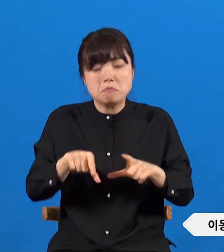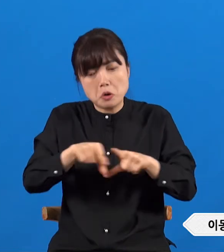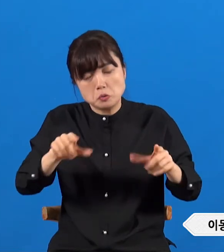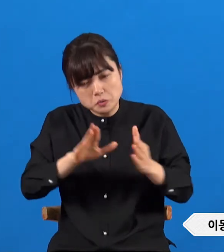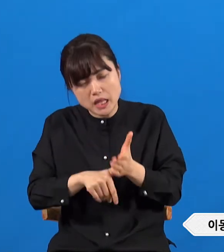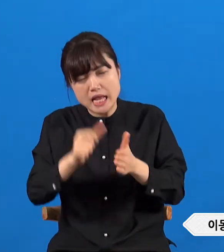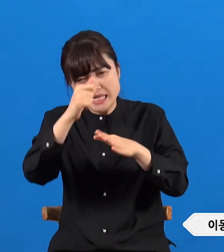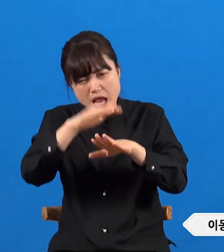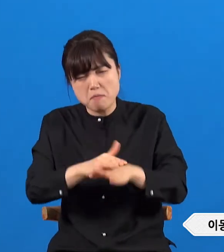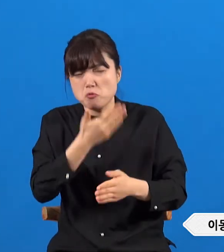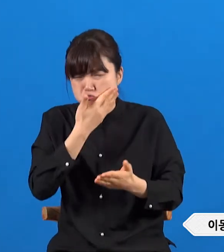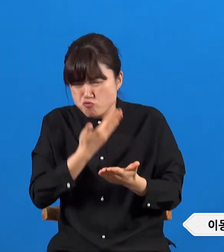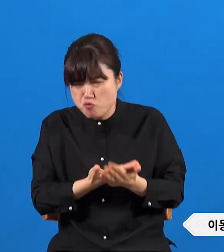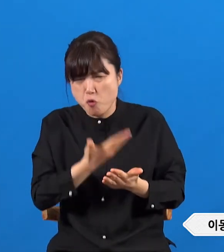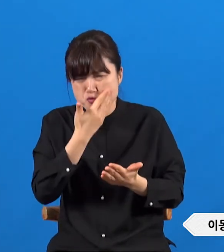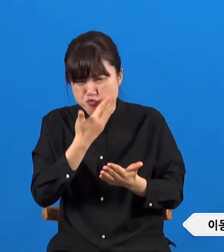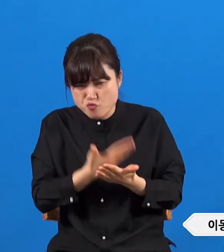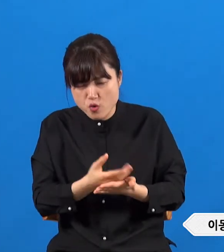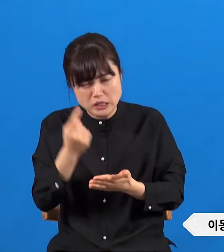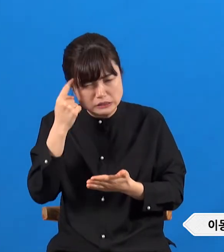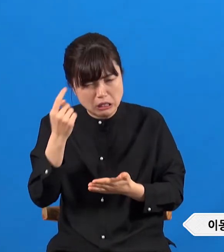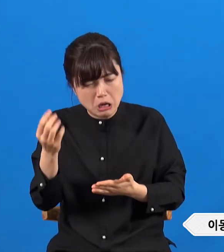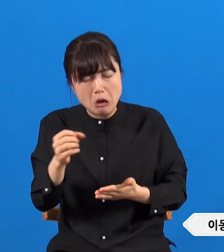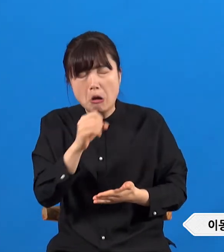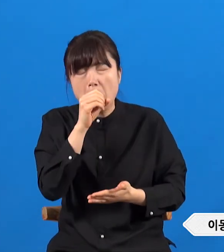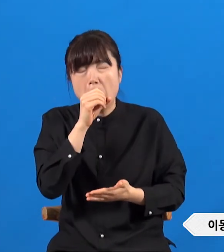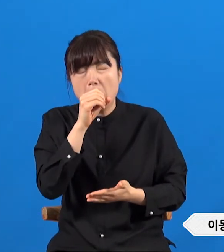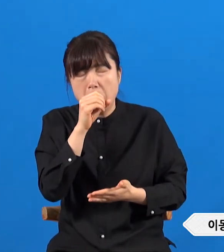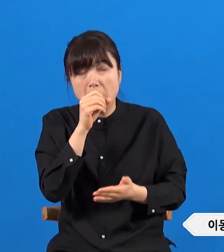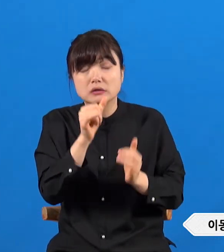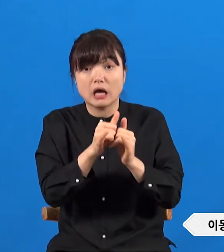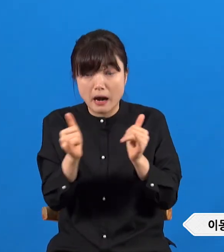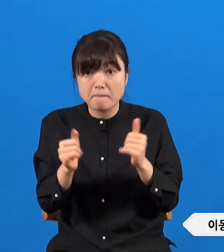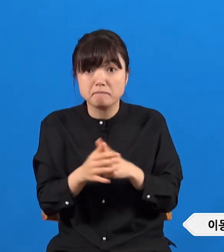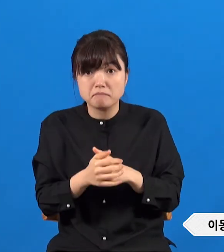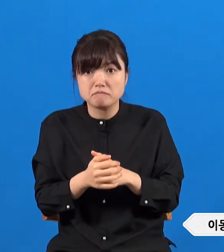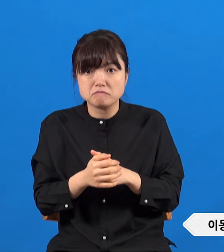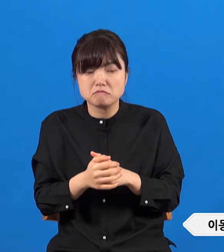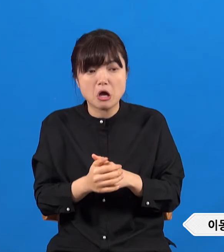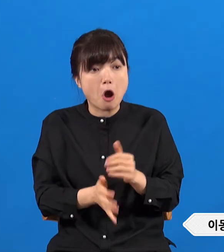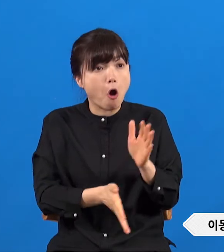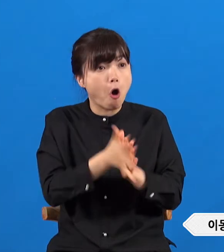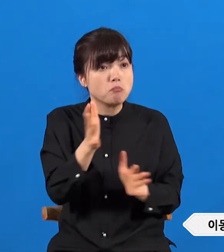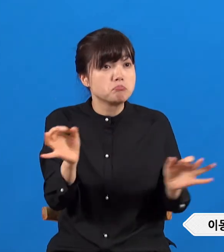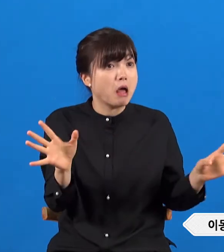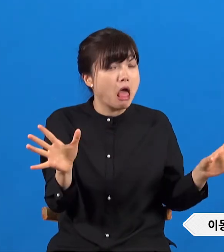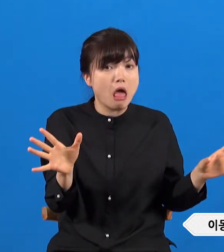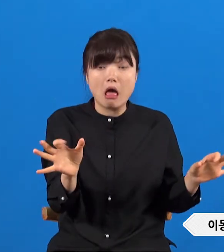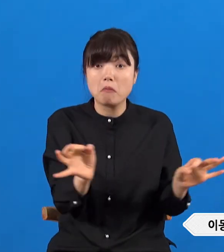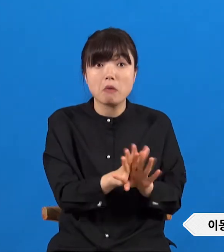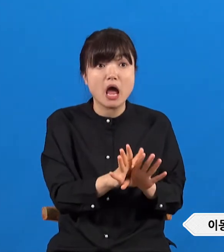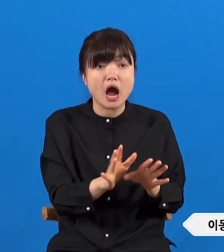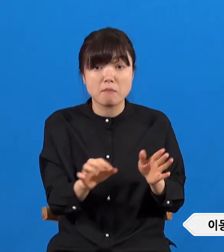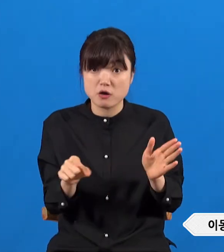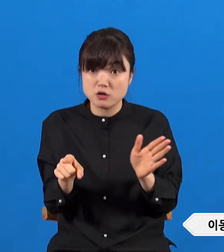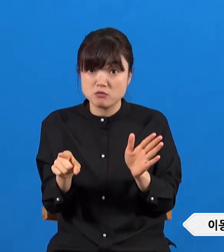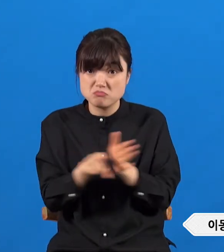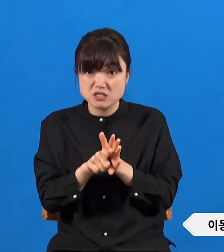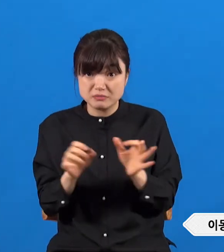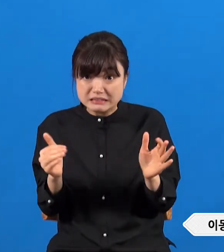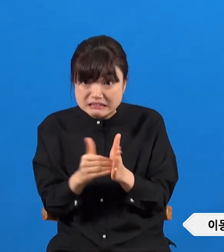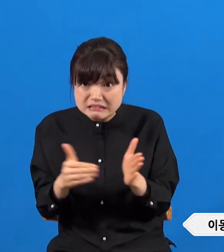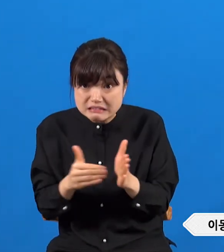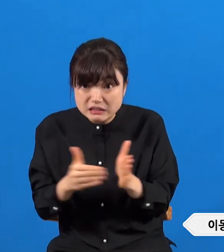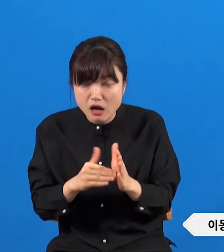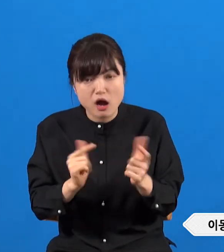평소에 예배의 중요성을 참으로 인지하지 못하는 사람들이, 자, 건물이 없어지면 신앙이 끝나야 합니까?